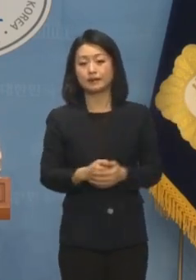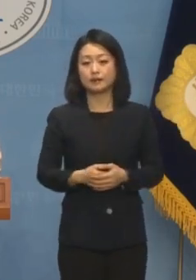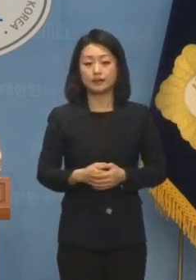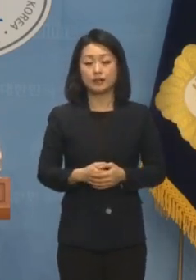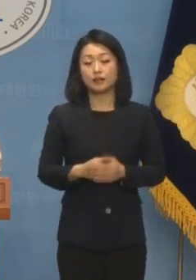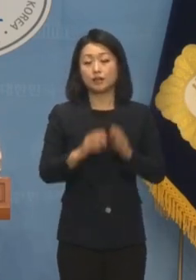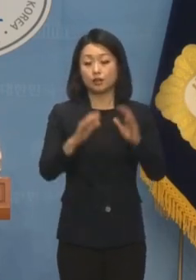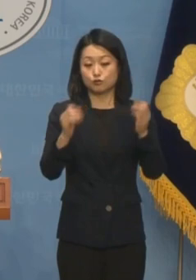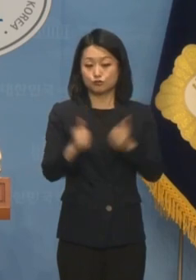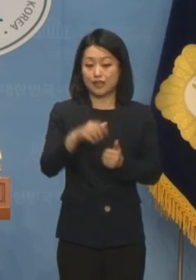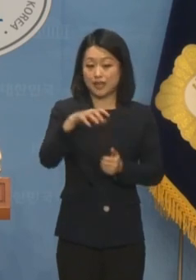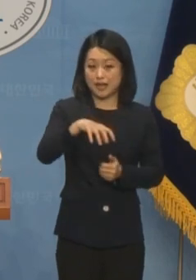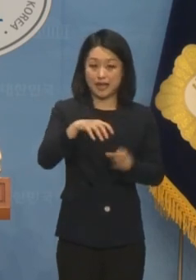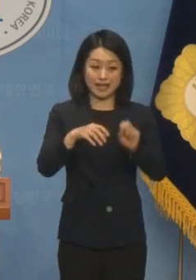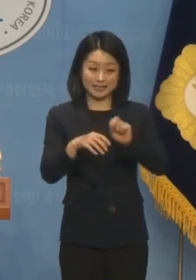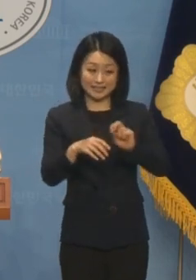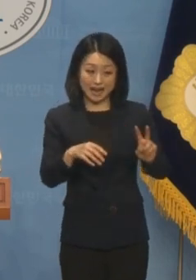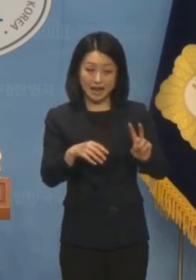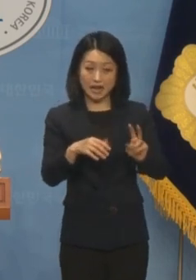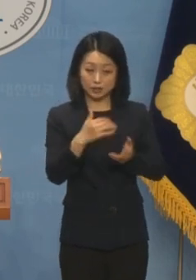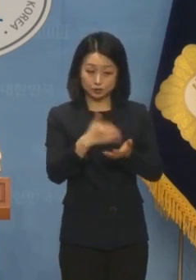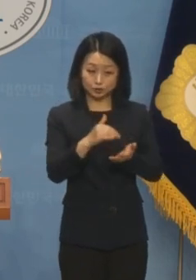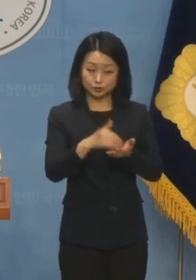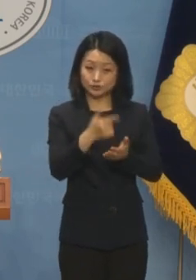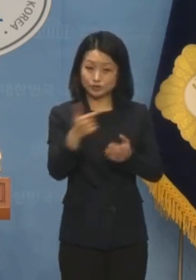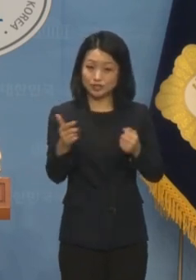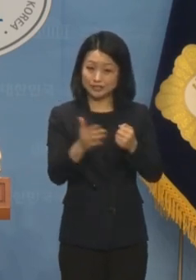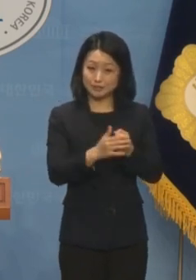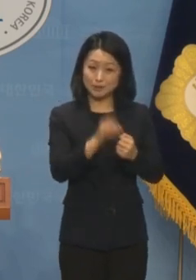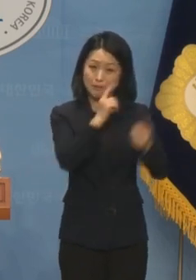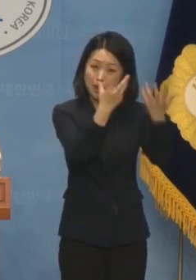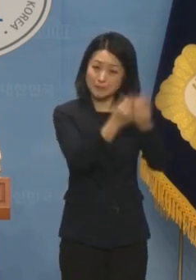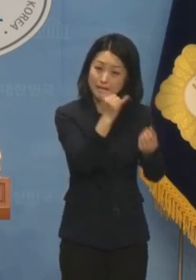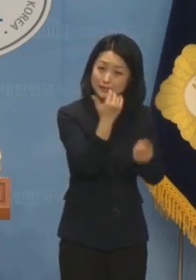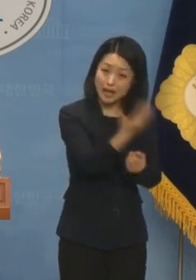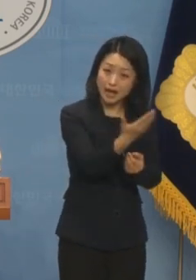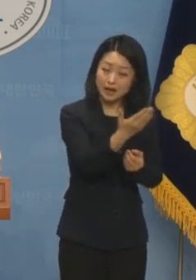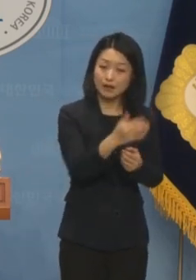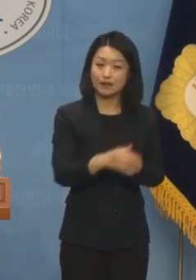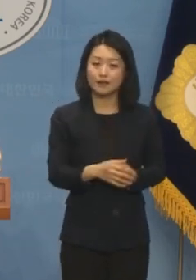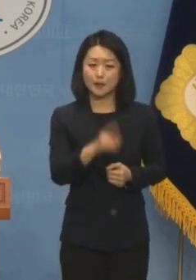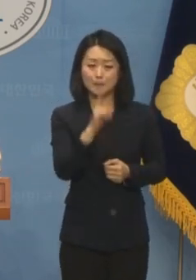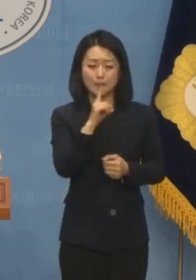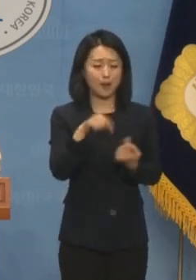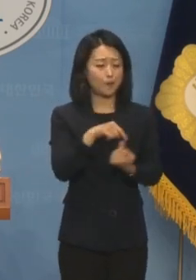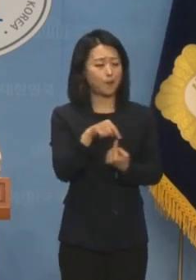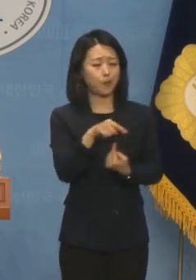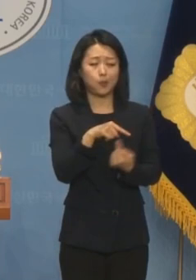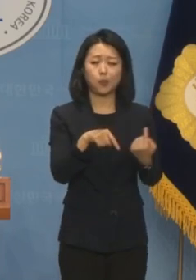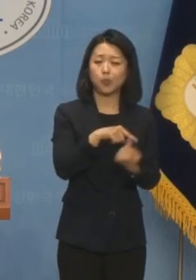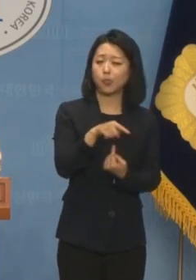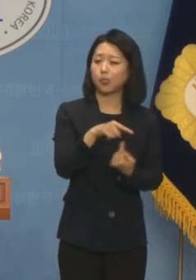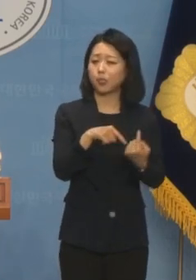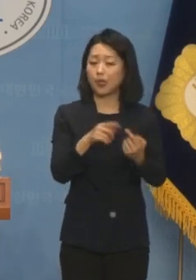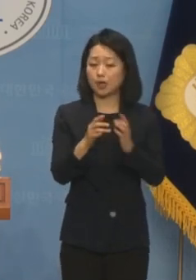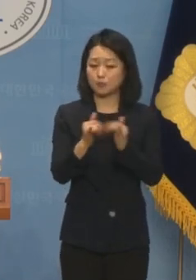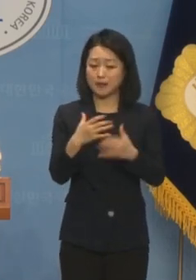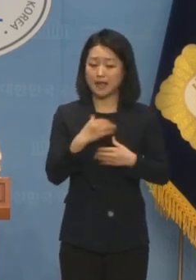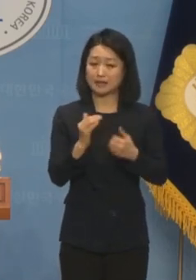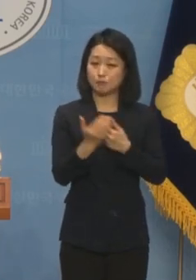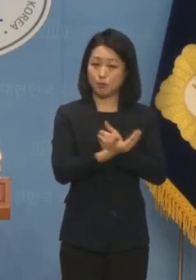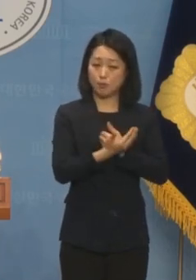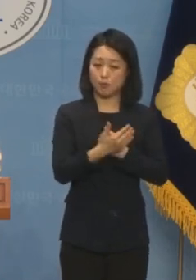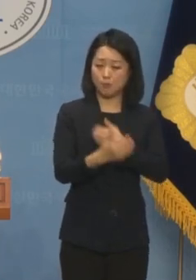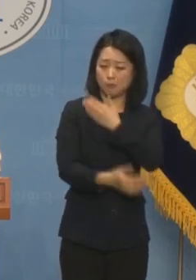야권이 다수라서 핑계를 대는 것입니까? 이 핑계, 저 핑계 대면서 국민 안전은